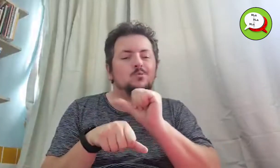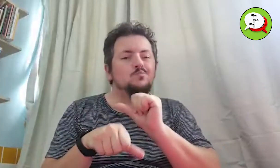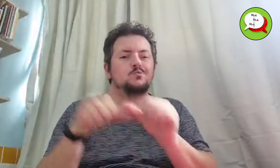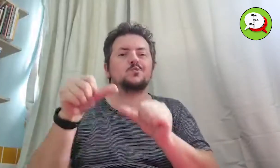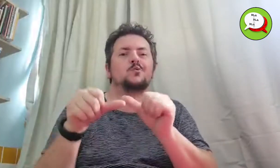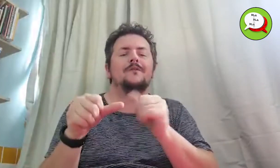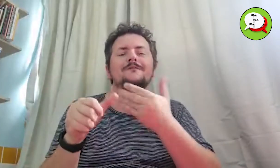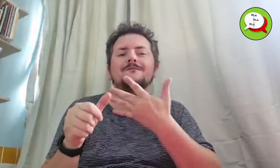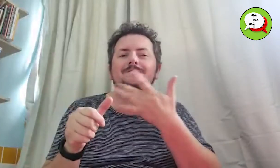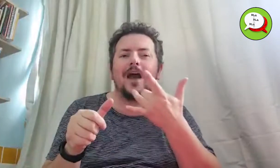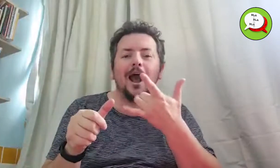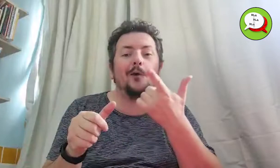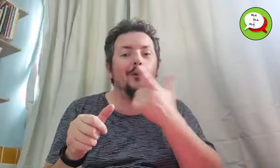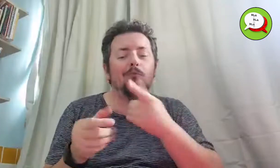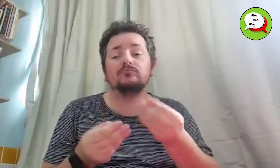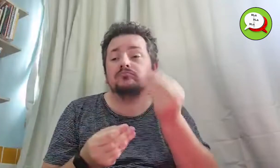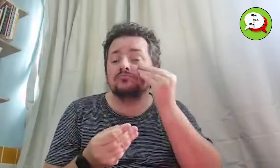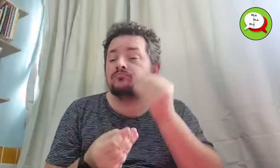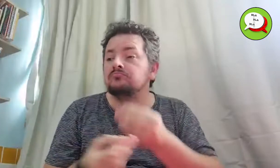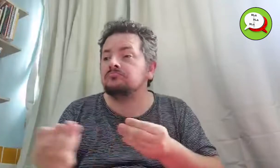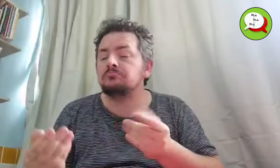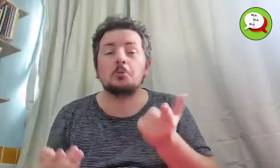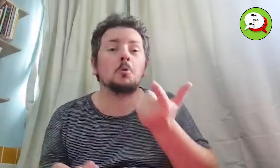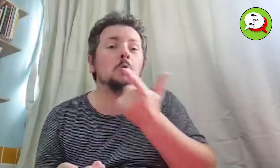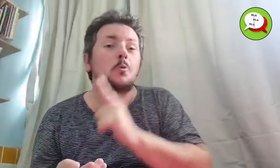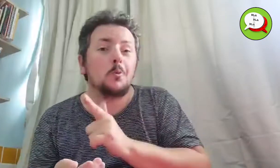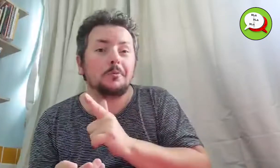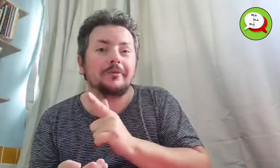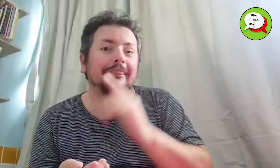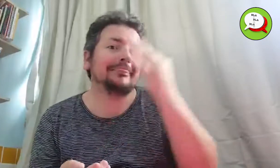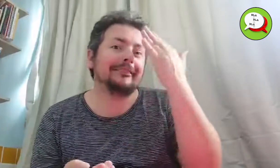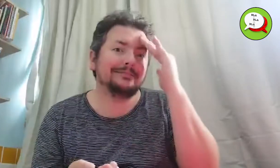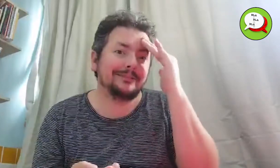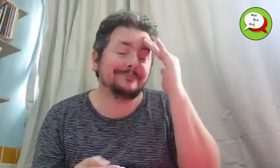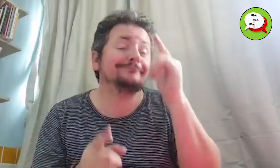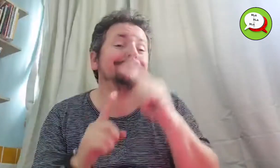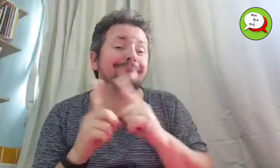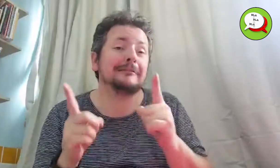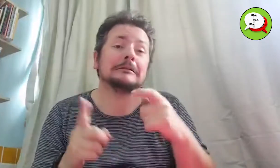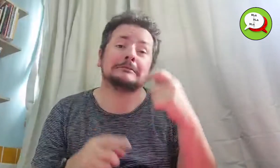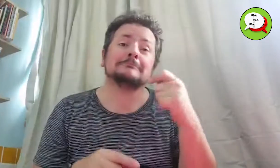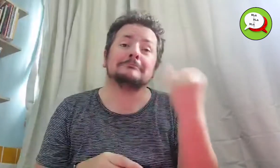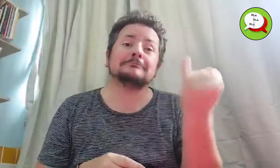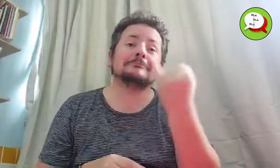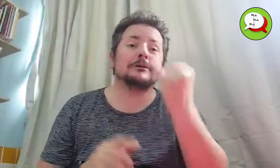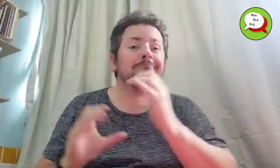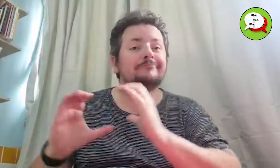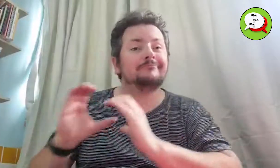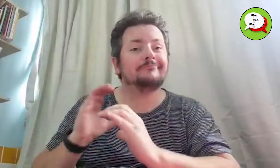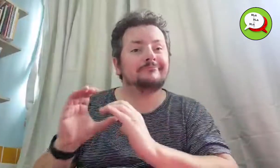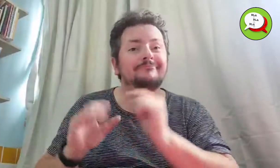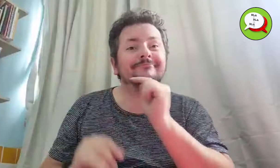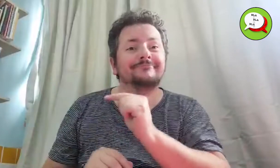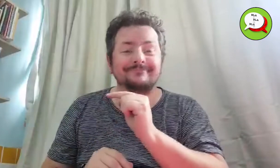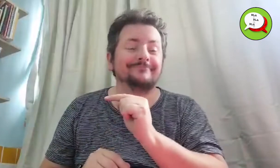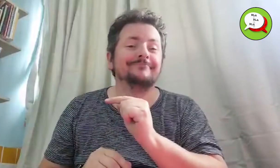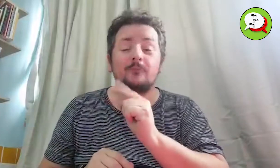não mais facilitada, mas é uma estratégia para que ele consiga compreender, para que ele tenha uma comunicação, para que ele